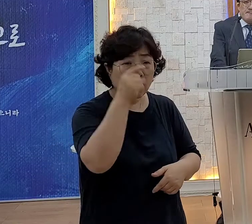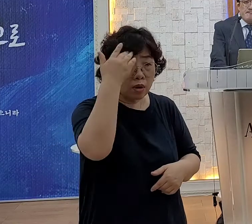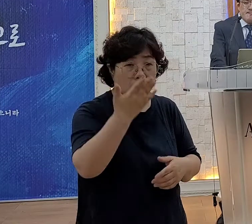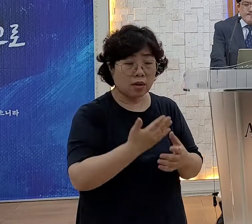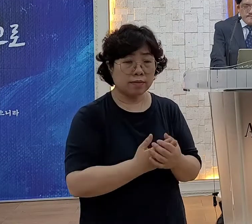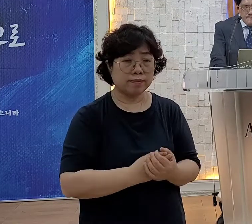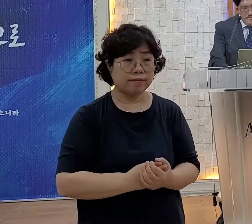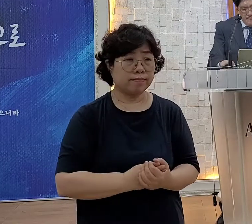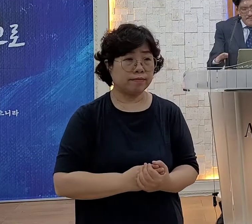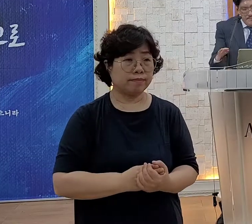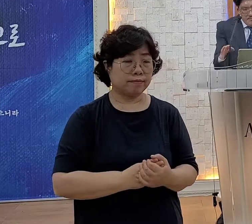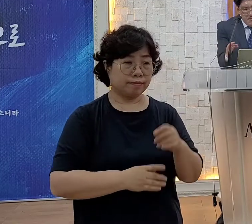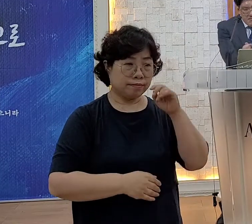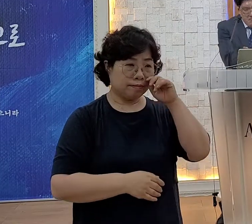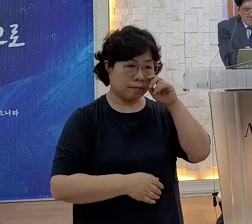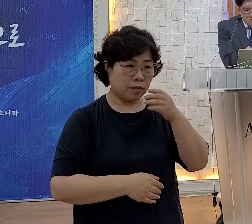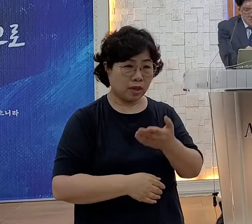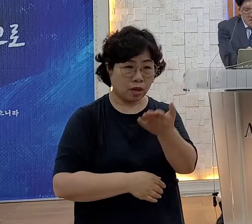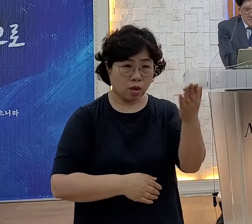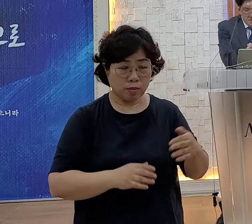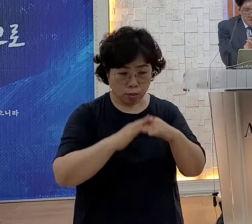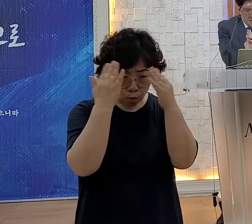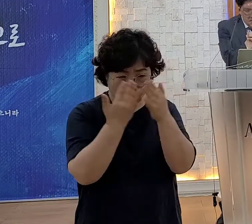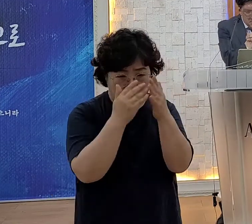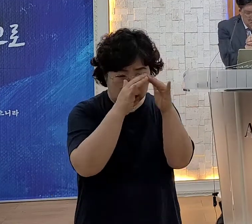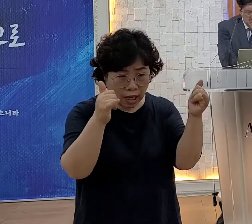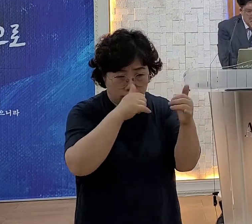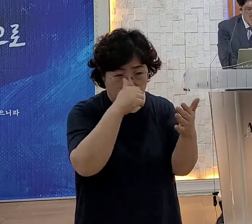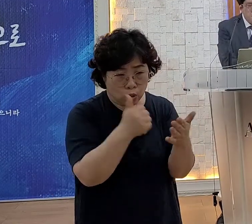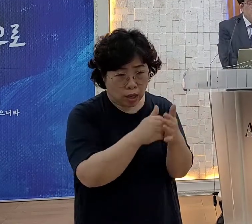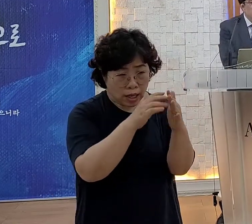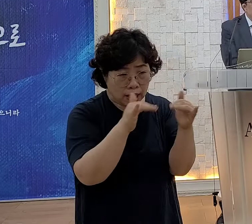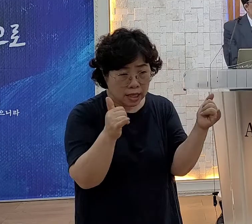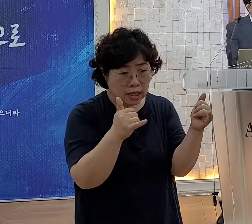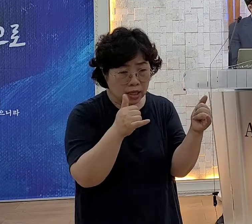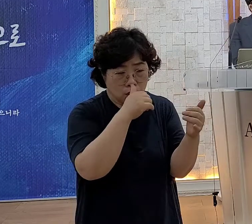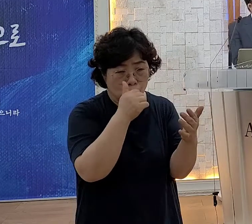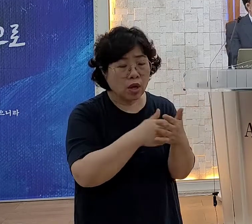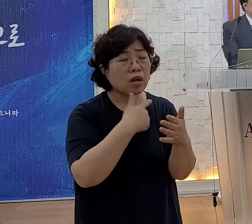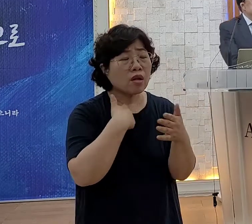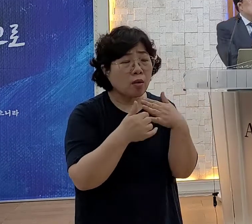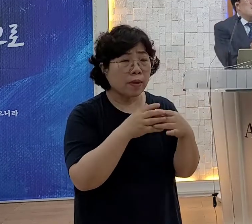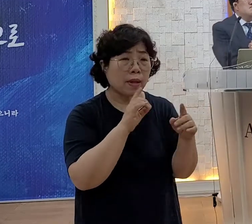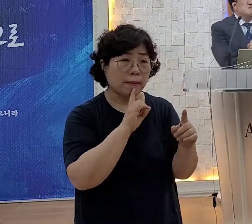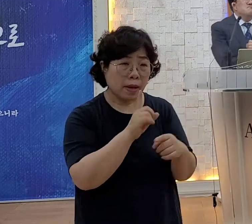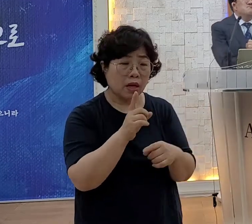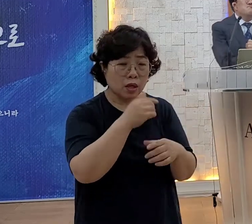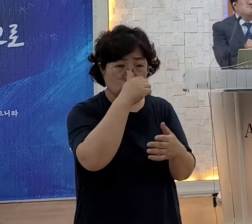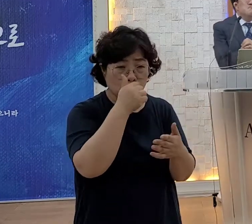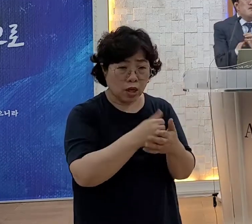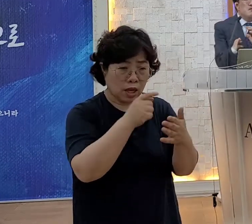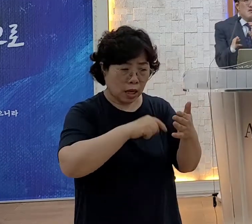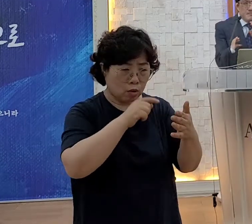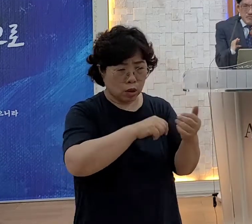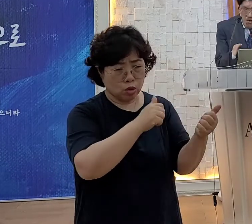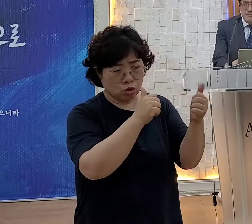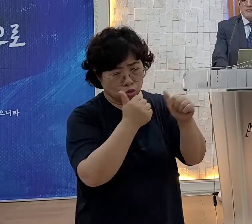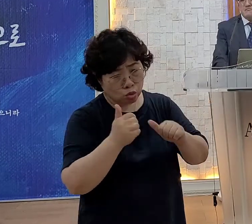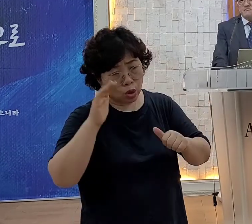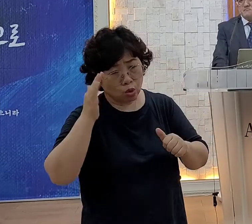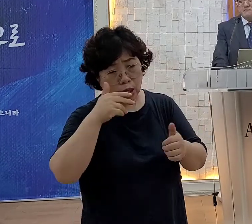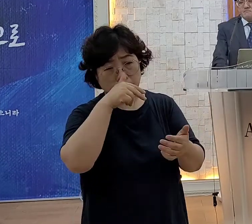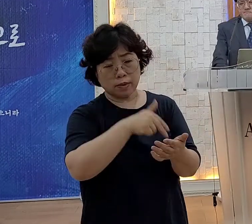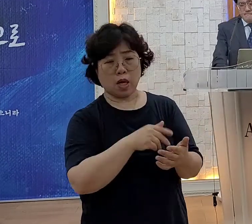여러분, 모든 사람이 다 죄를 범했다 이 말은 우리가 다 죄 가운데서 죽을 수밖에 없다